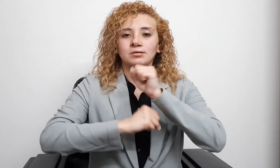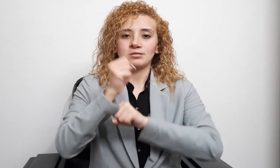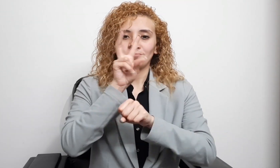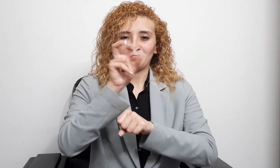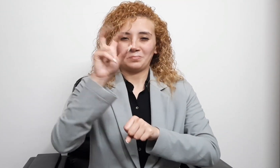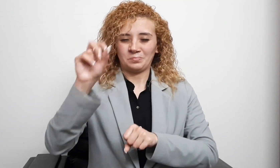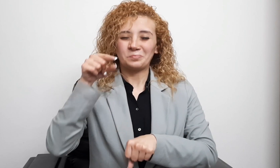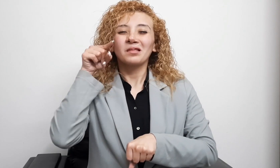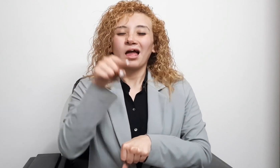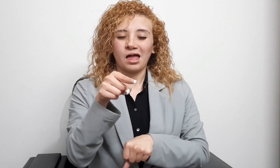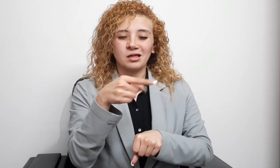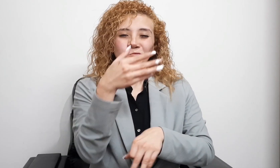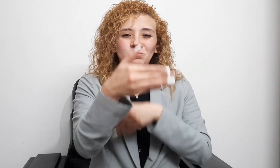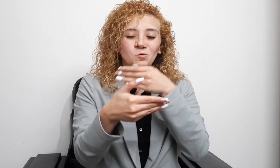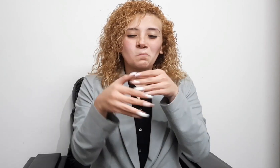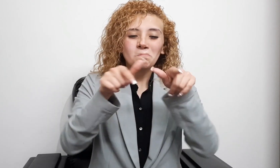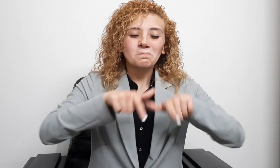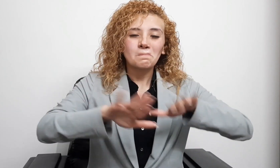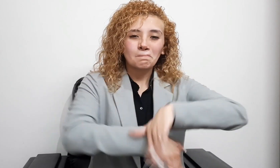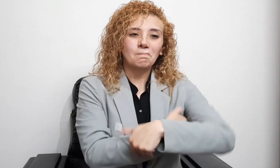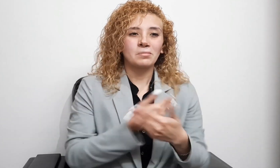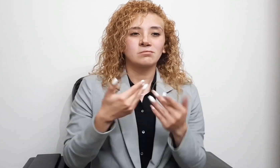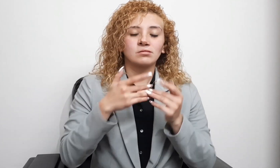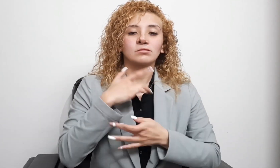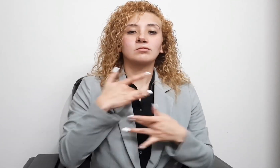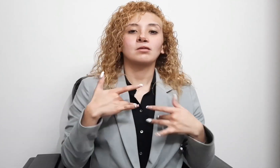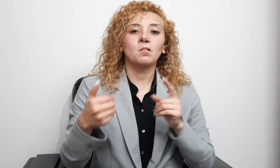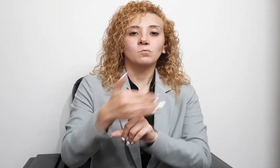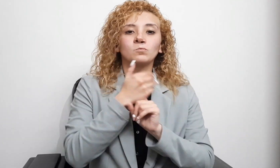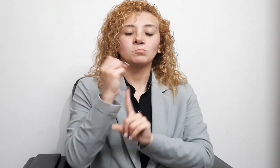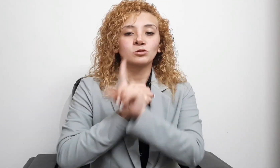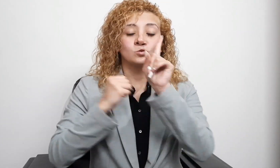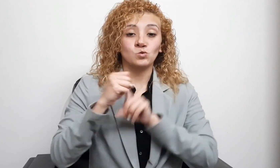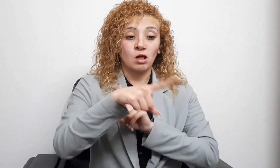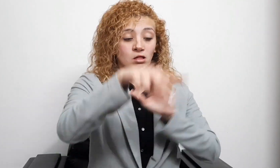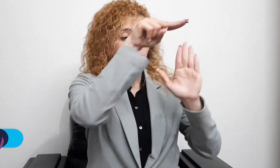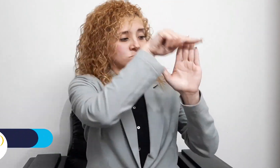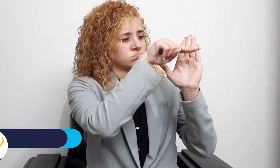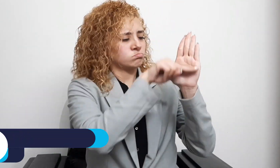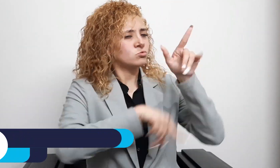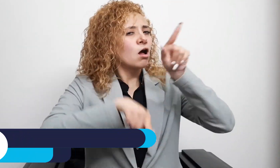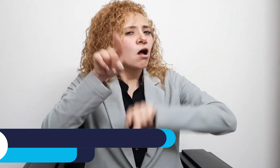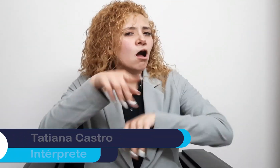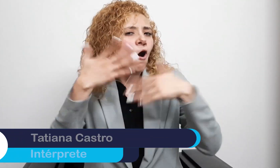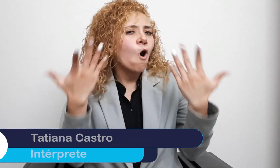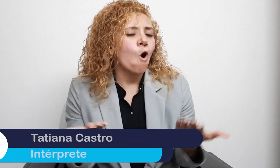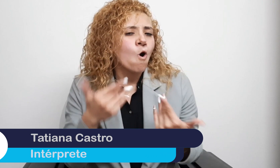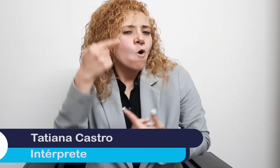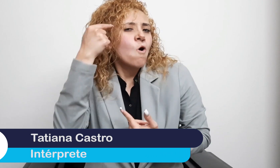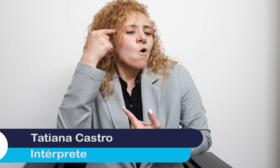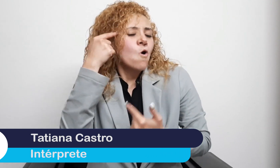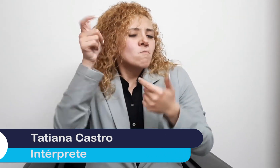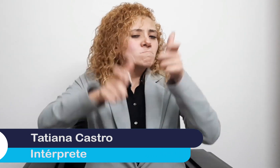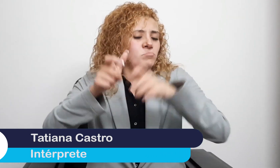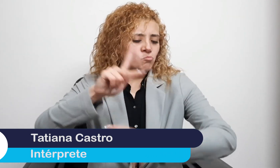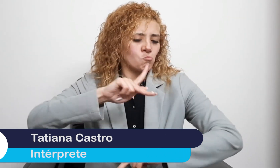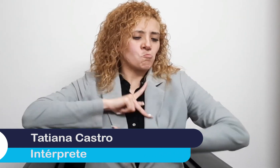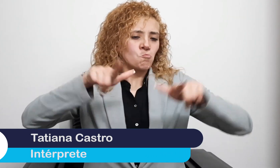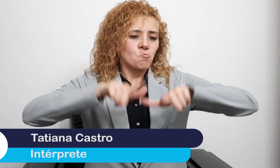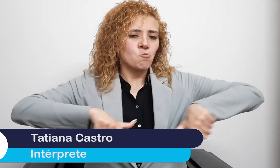de Salud y Protección Social. Estas son algunas de las medidas que deberán tener en cuenta los propietarios de estos establecimientos comerciales que